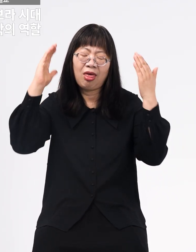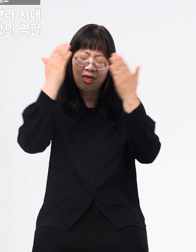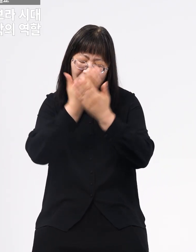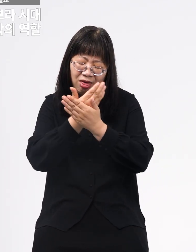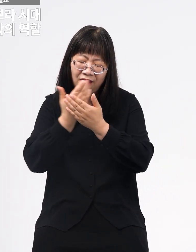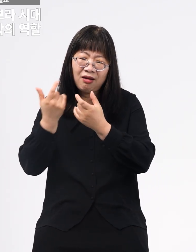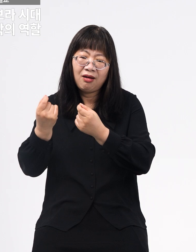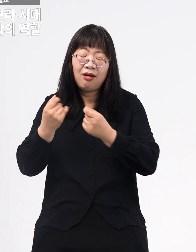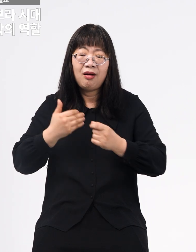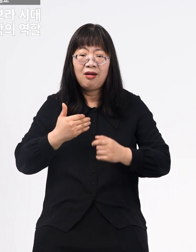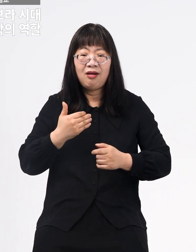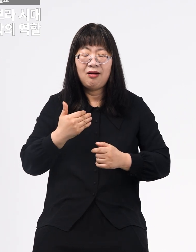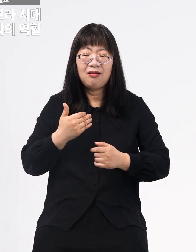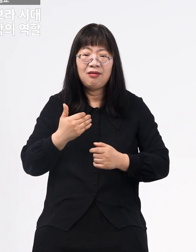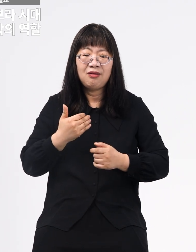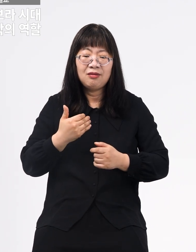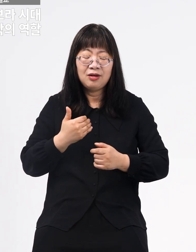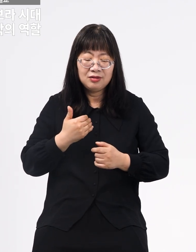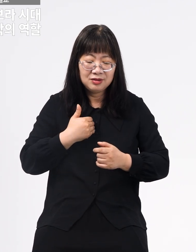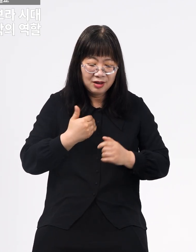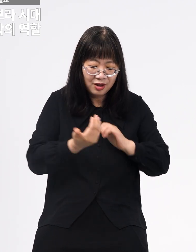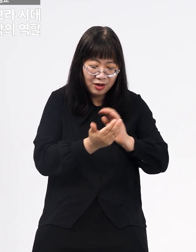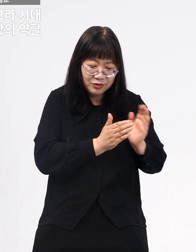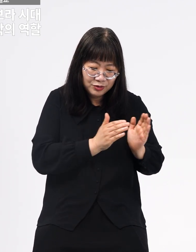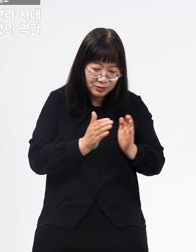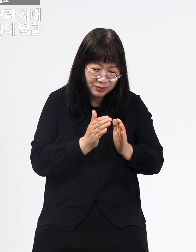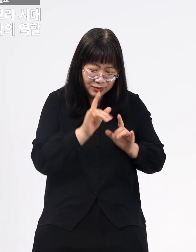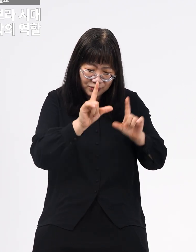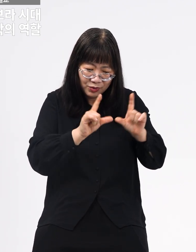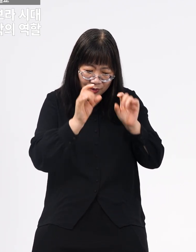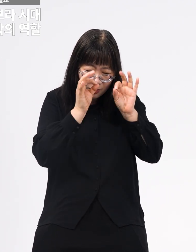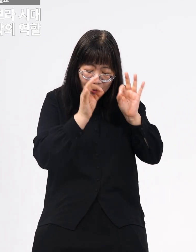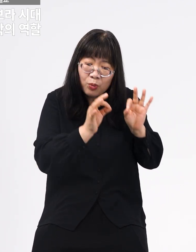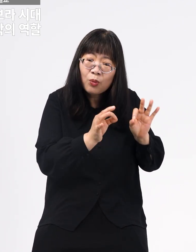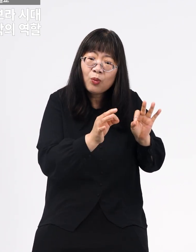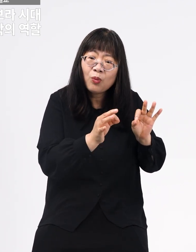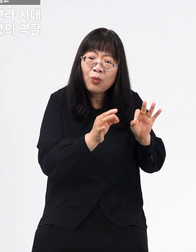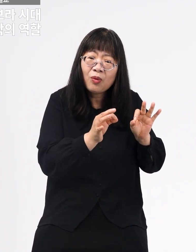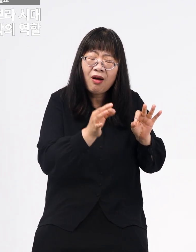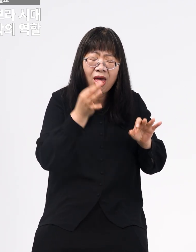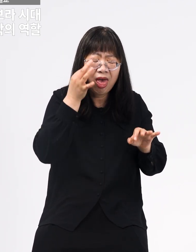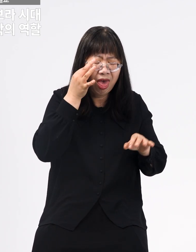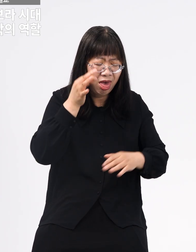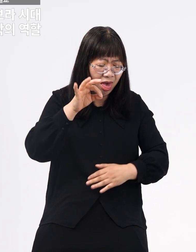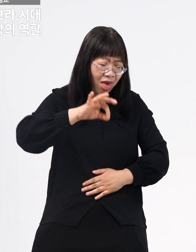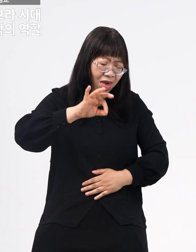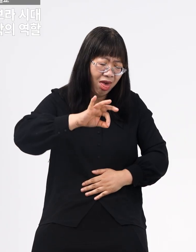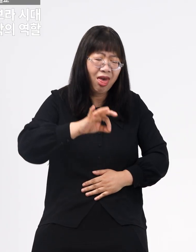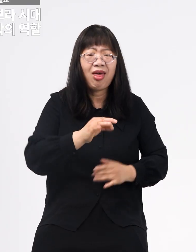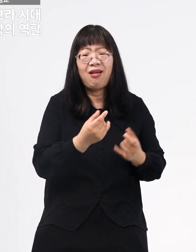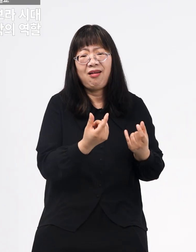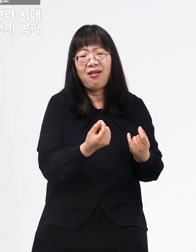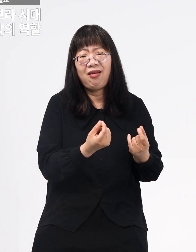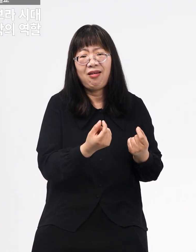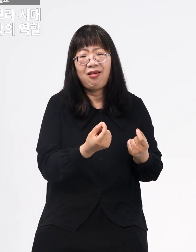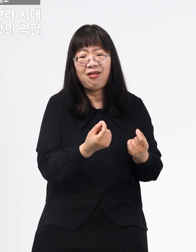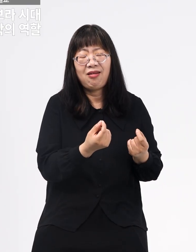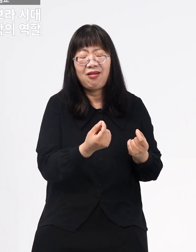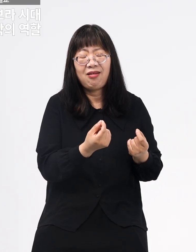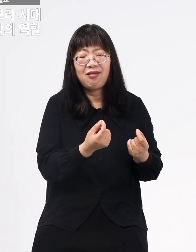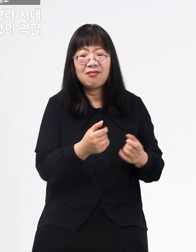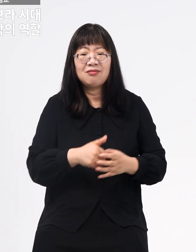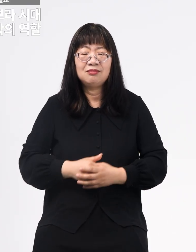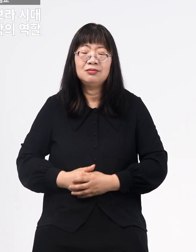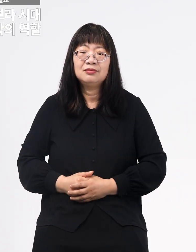비해서 내가 준비한 것은 또 준비하고 있는 그 어떤 것은 무능력해 보이고 무기력해